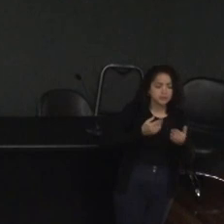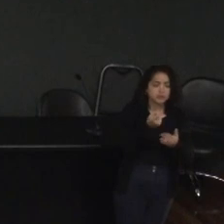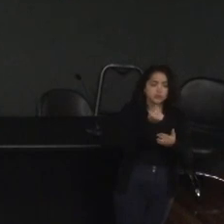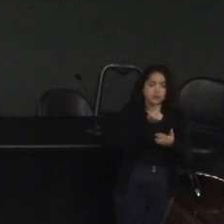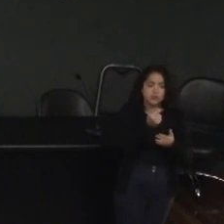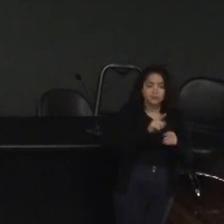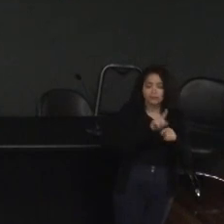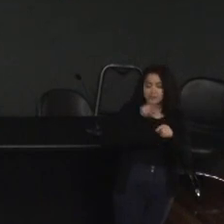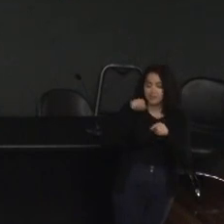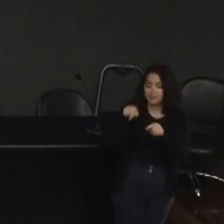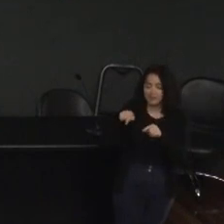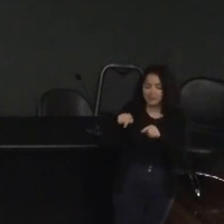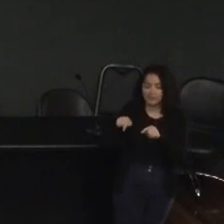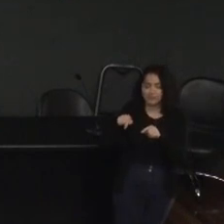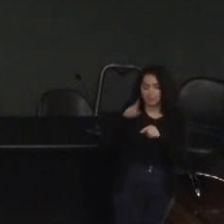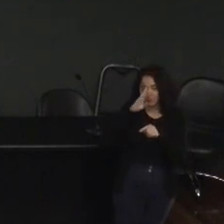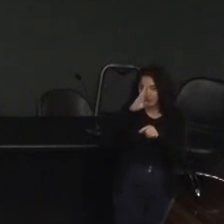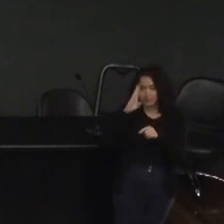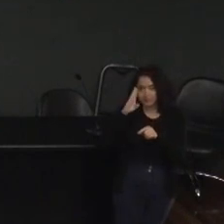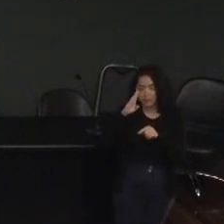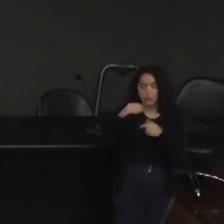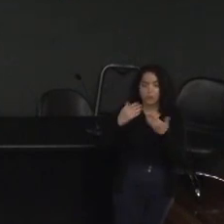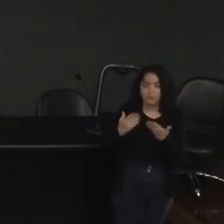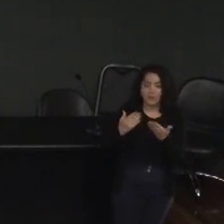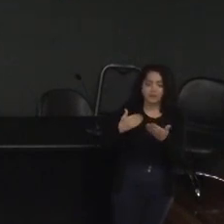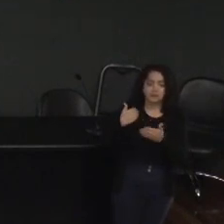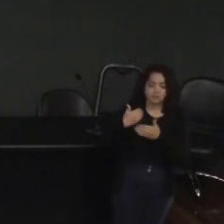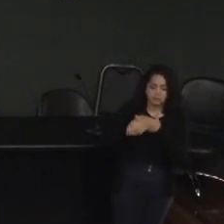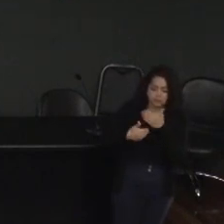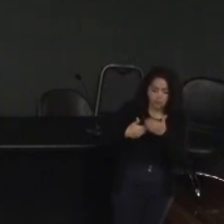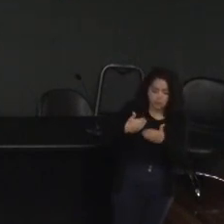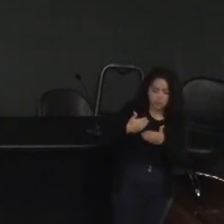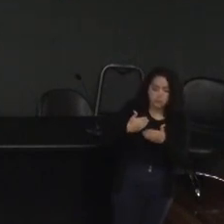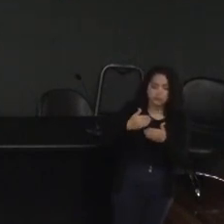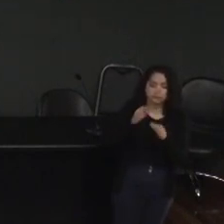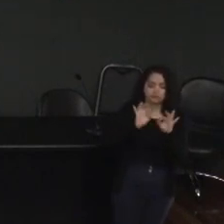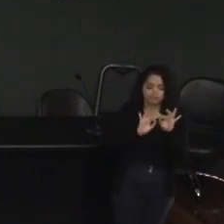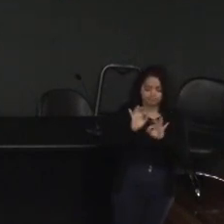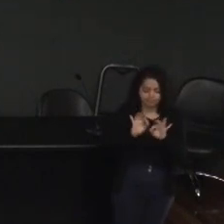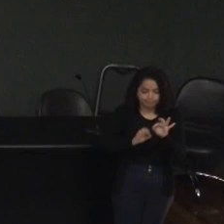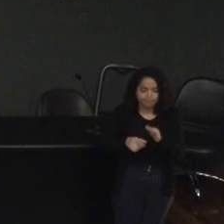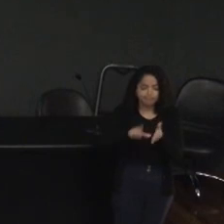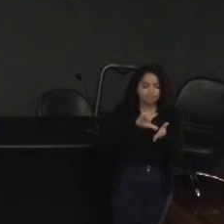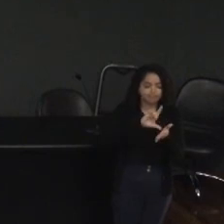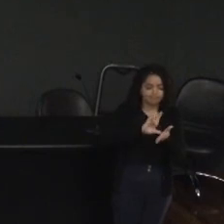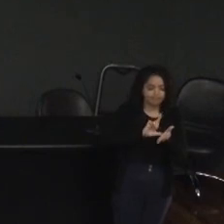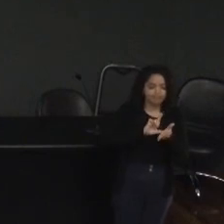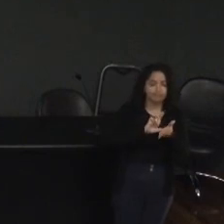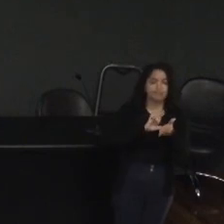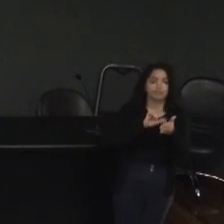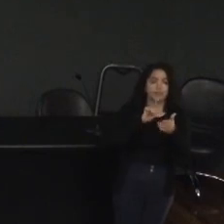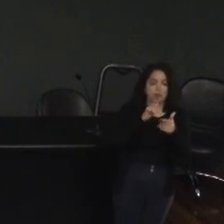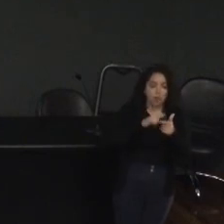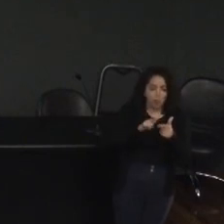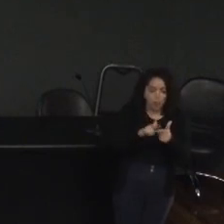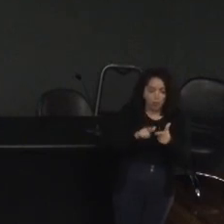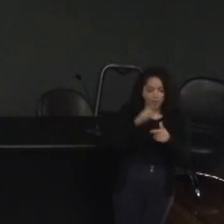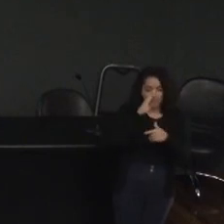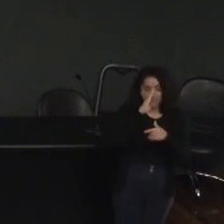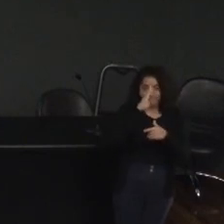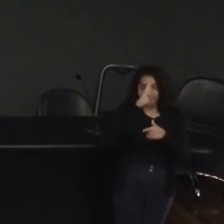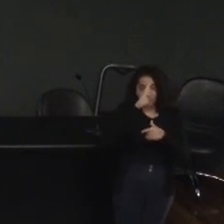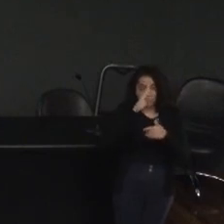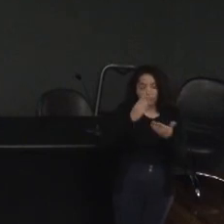e tempo lá só que enquanto você não faz esse trabalho de mapeamento de análise probabilidade de impacto priorização